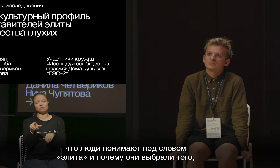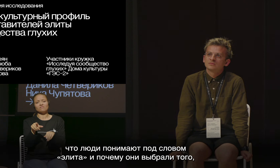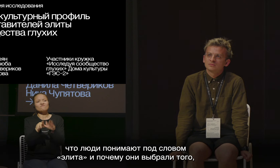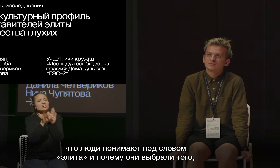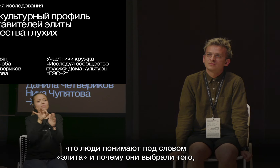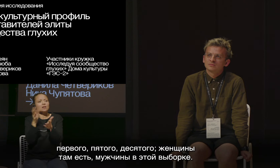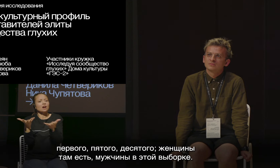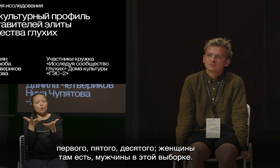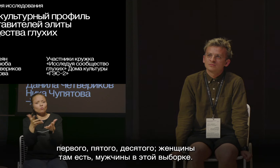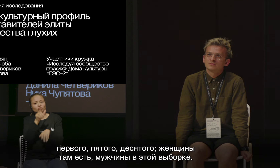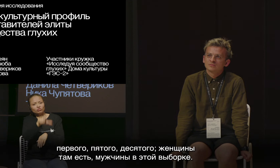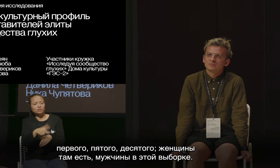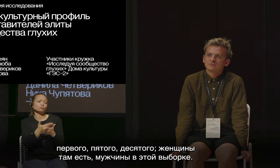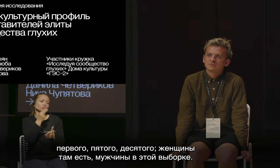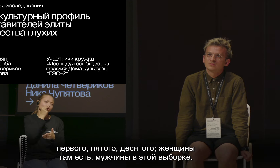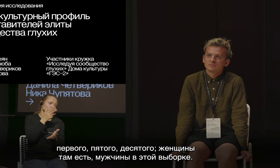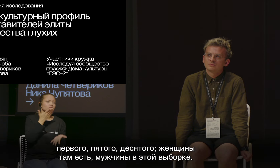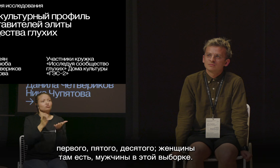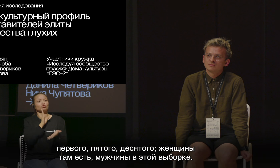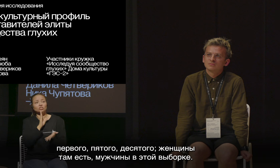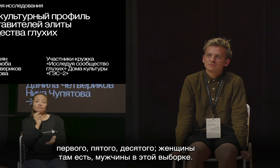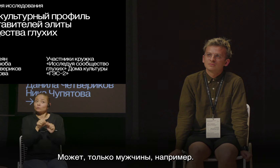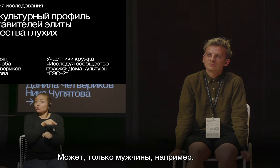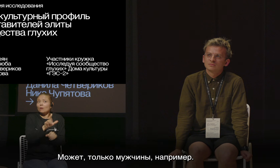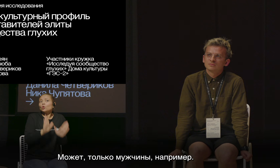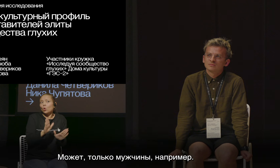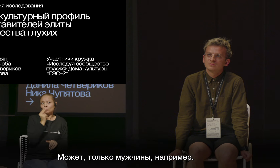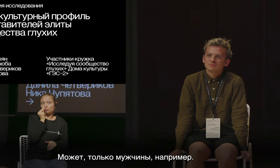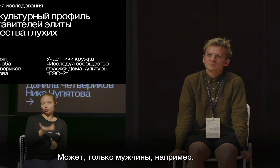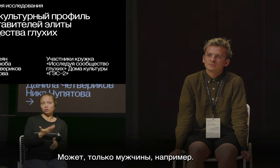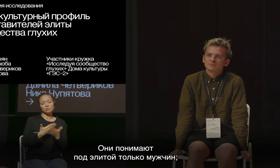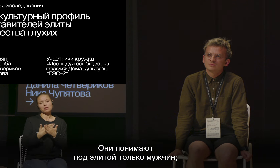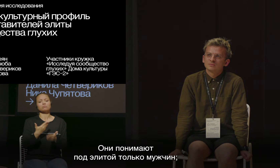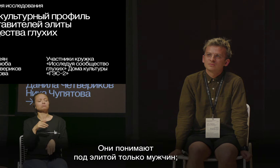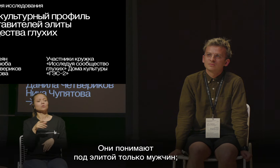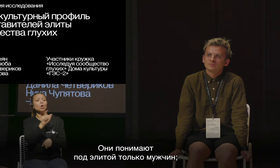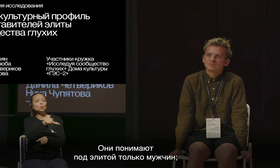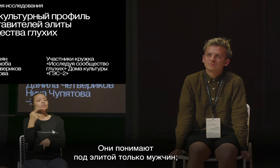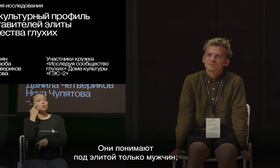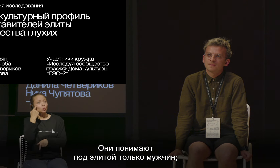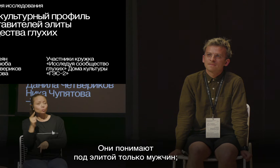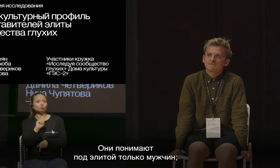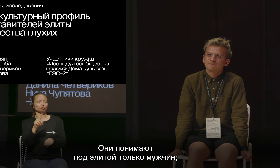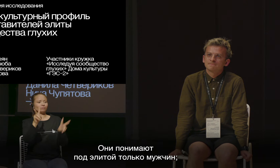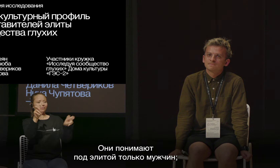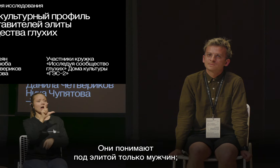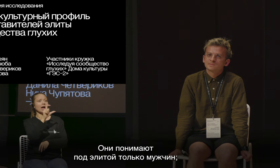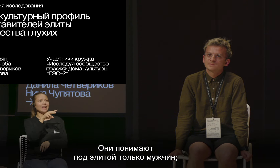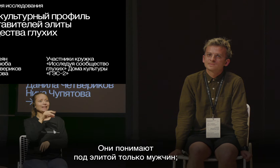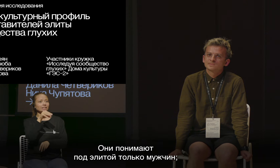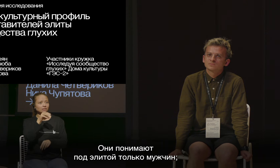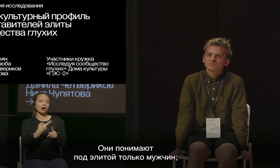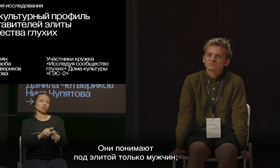этой выборке. Может, только мужчины, например. Они понимают под элитой только мужчин. Женщин